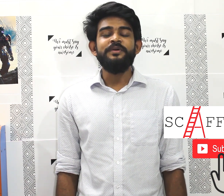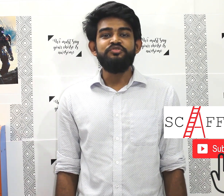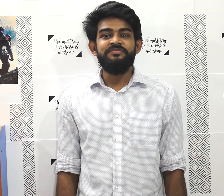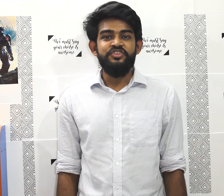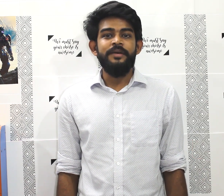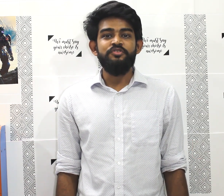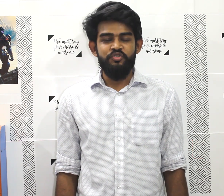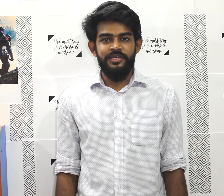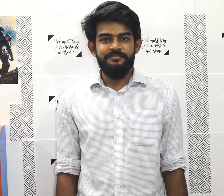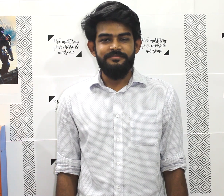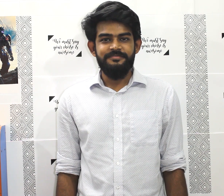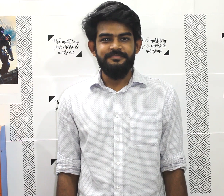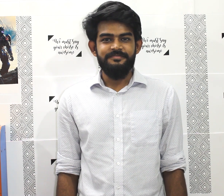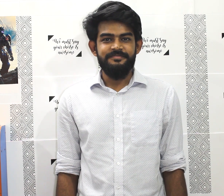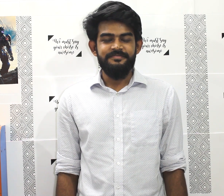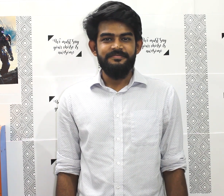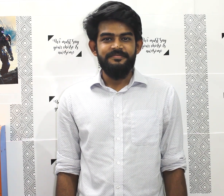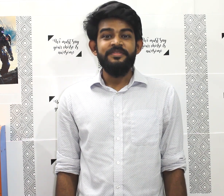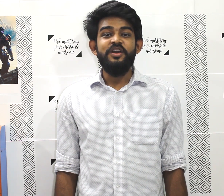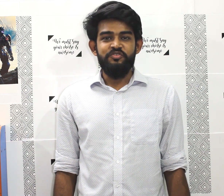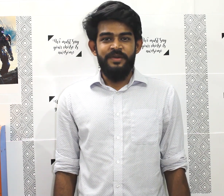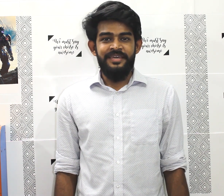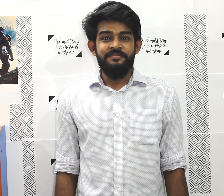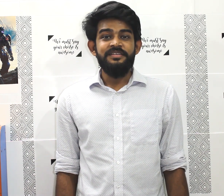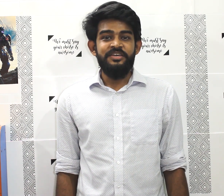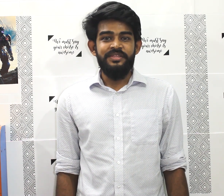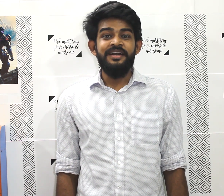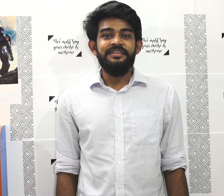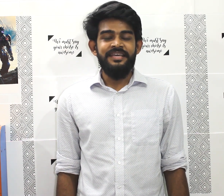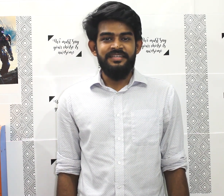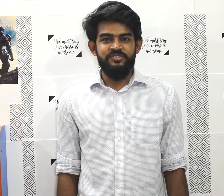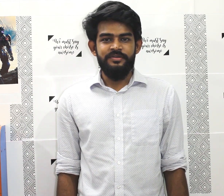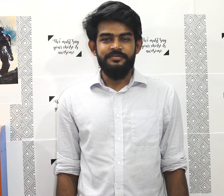দুটি ভিডিও আপলোড করি। Goodbye. See you in the next lesson.